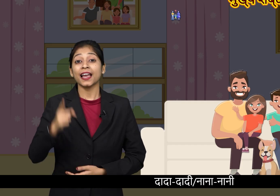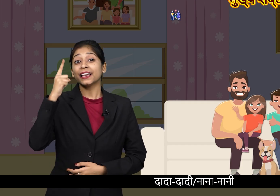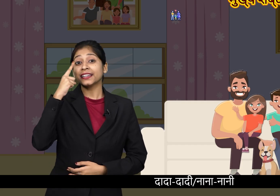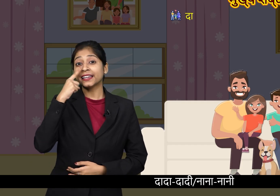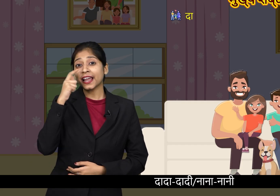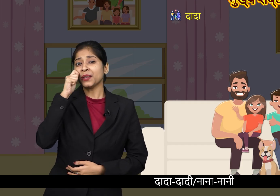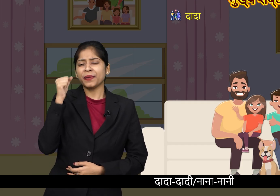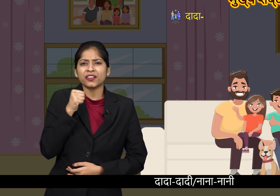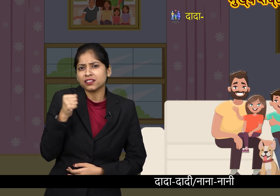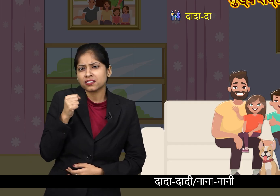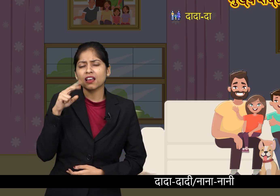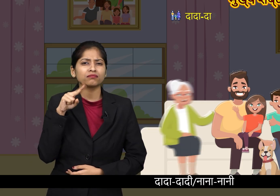दादा दादी और नाना नानी,